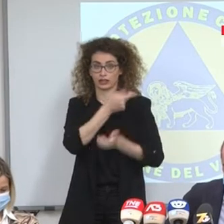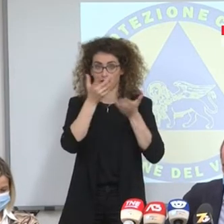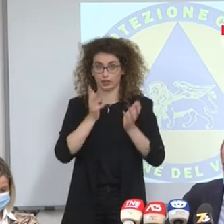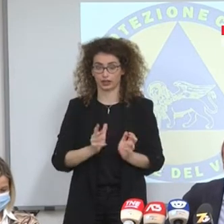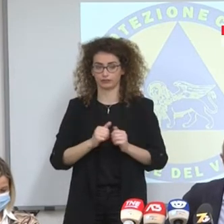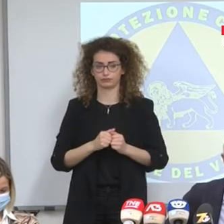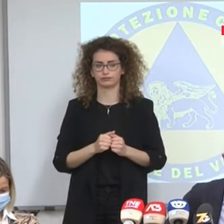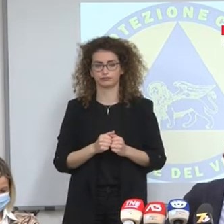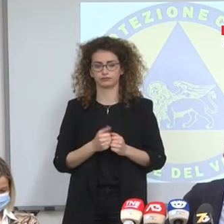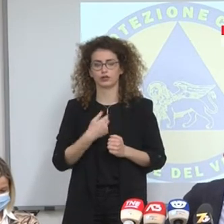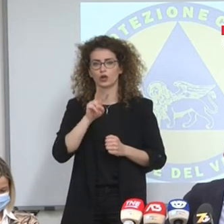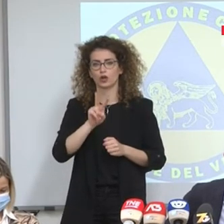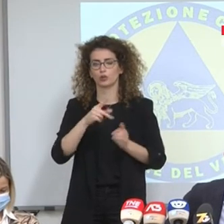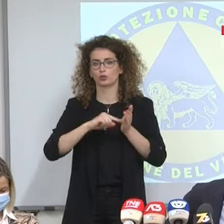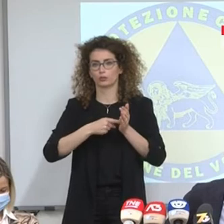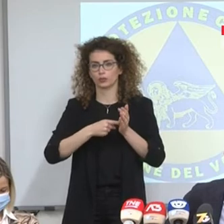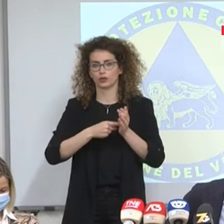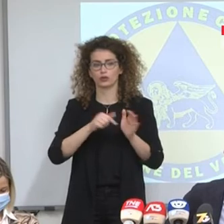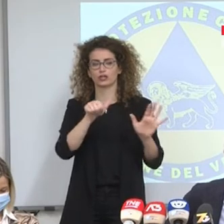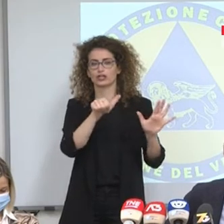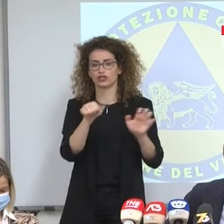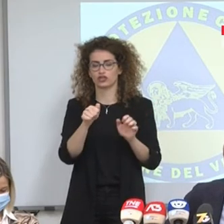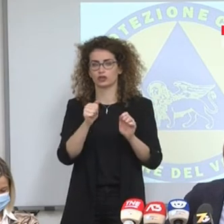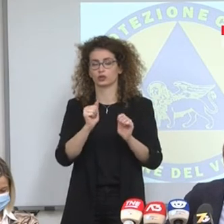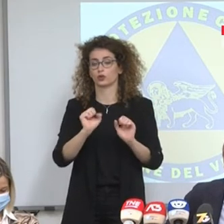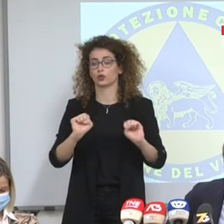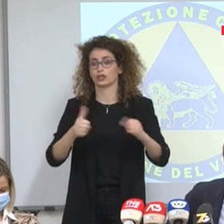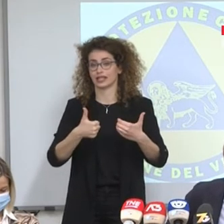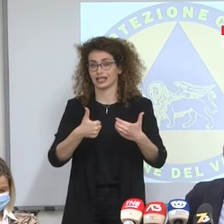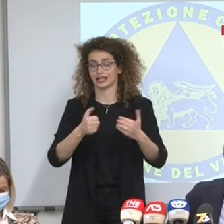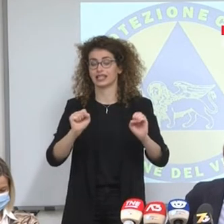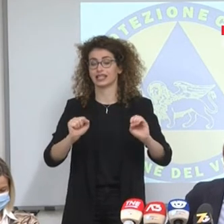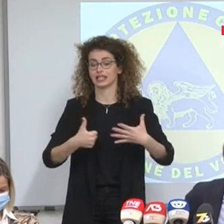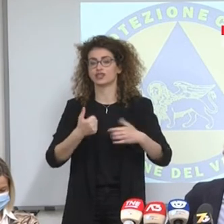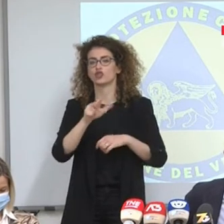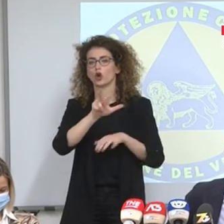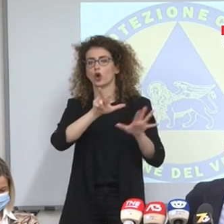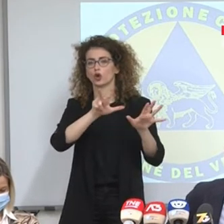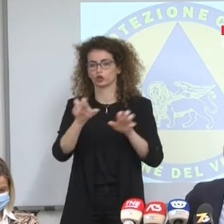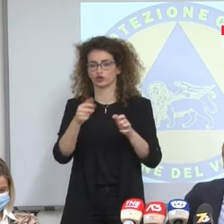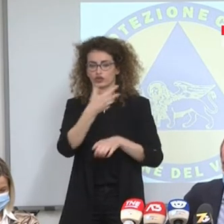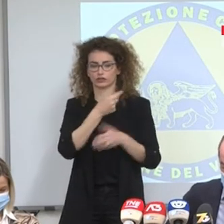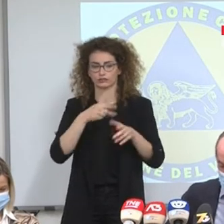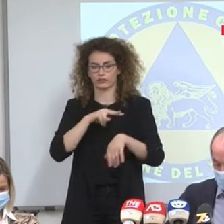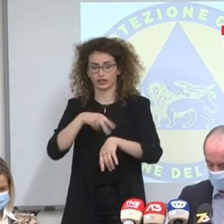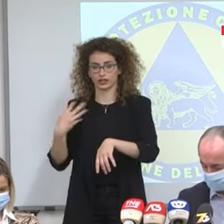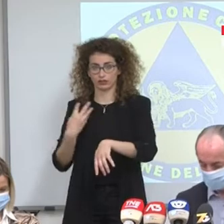vaccinazioni, esattamente 2.616.800 vaccini, e nelle ultime 24 ore abbiamo